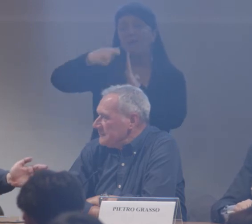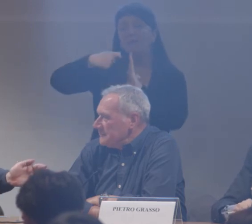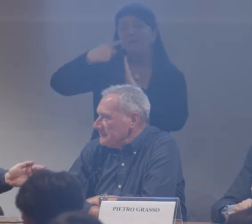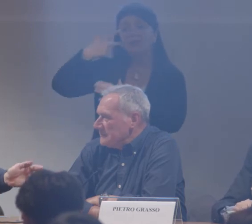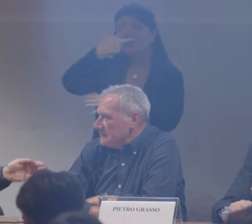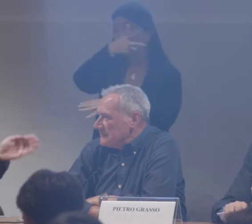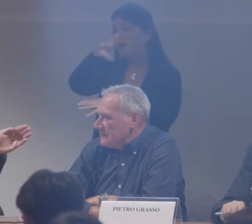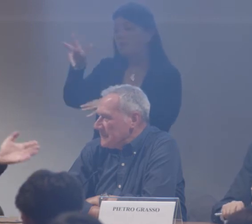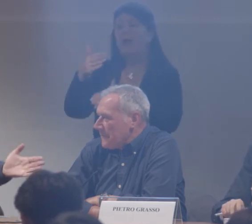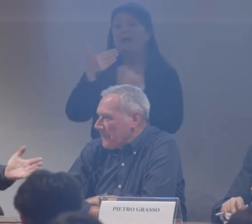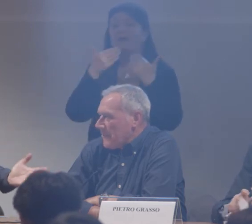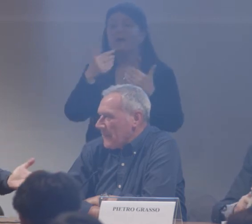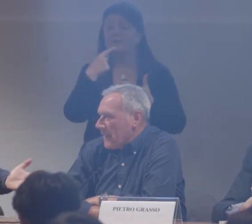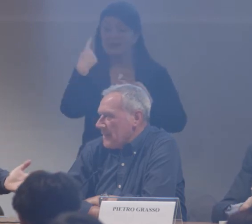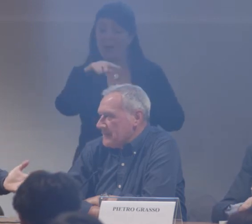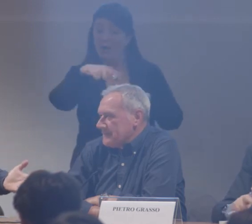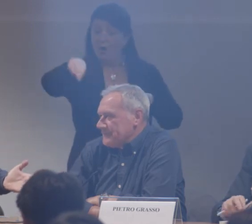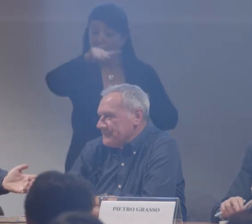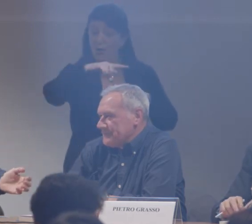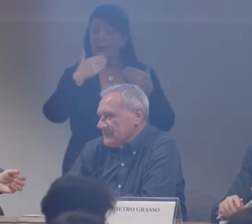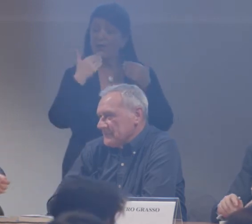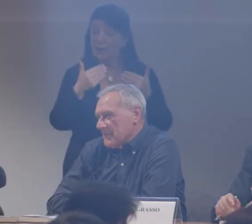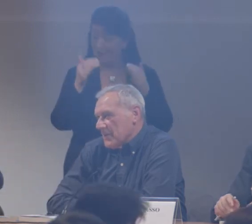loro. Sì.